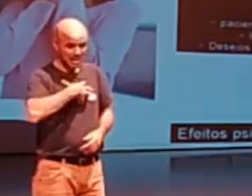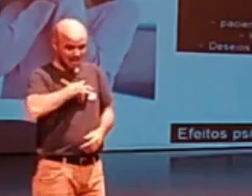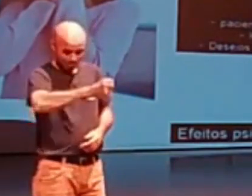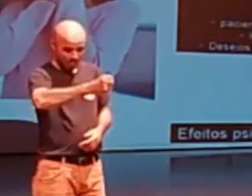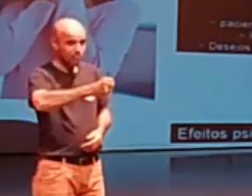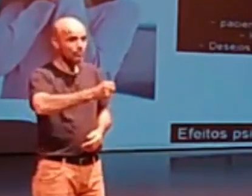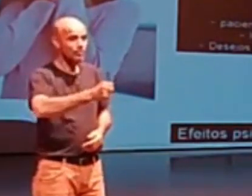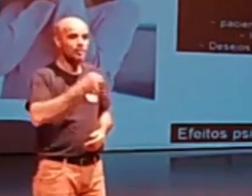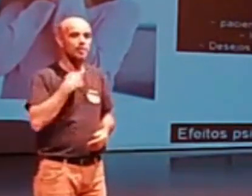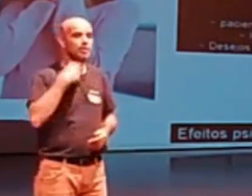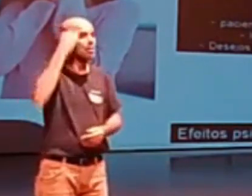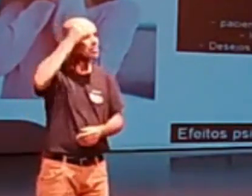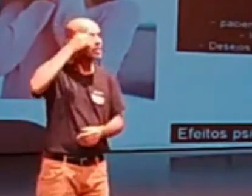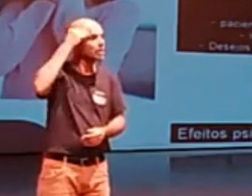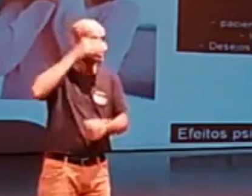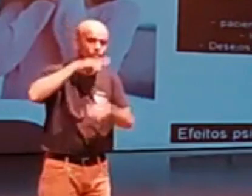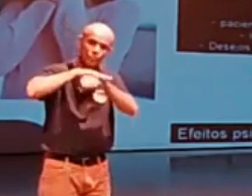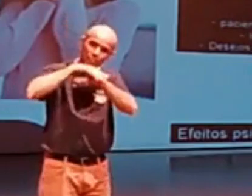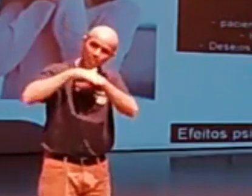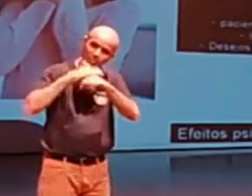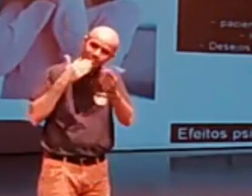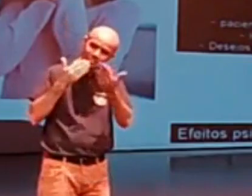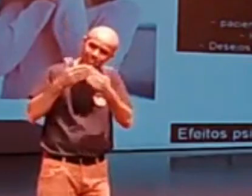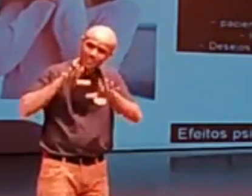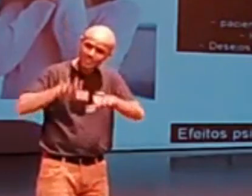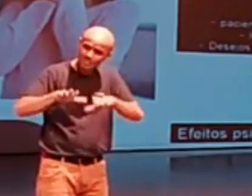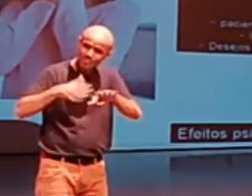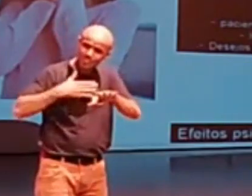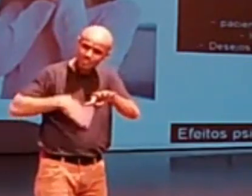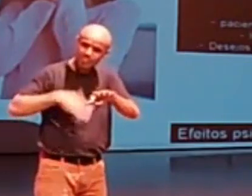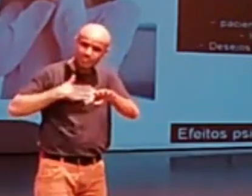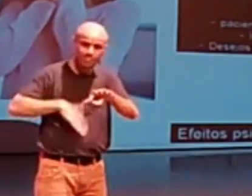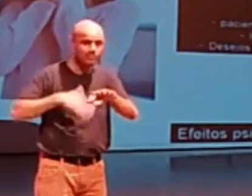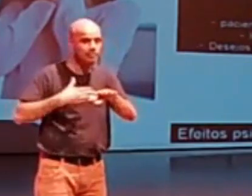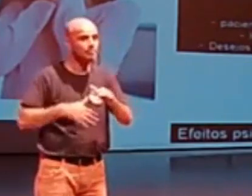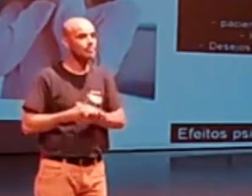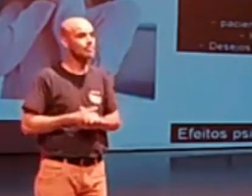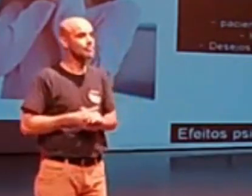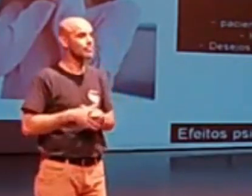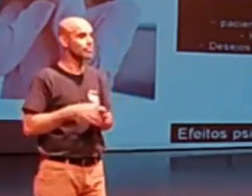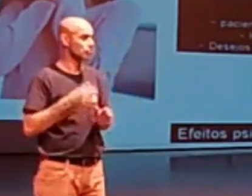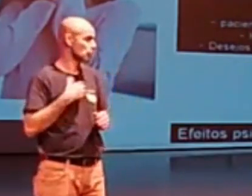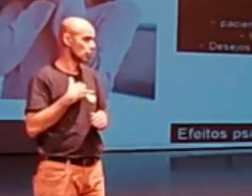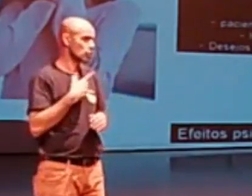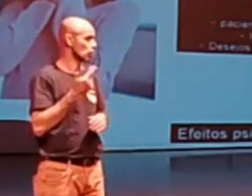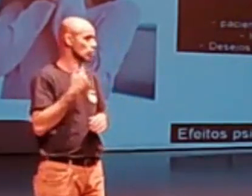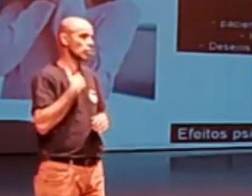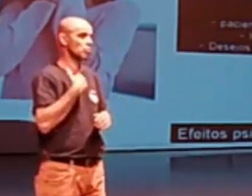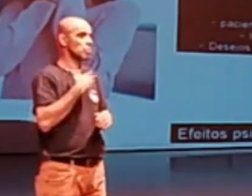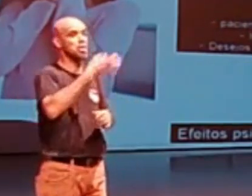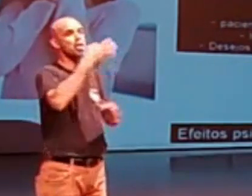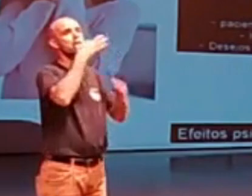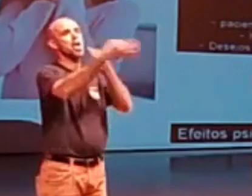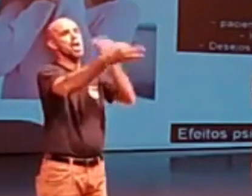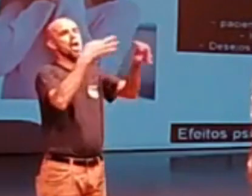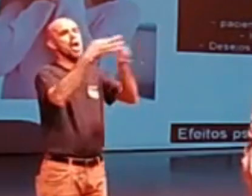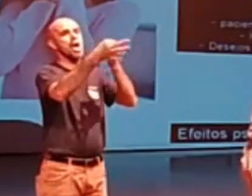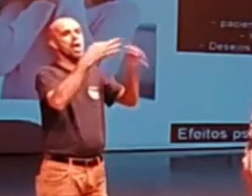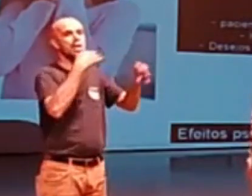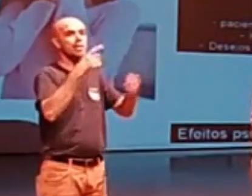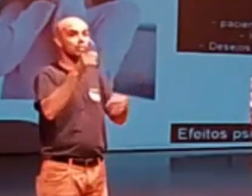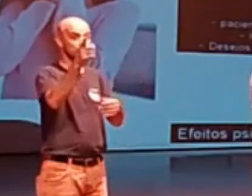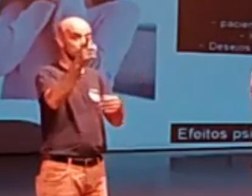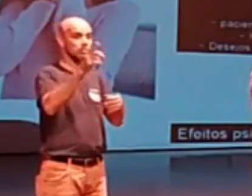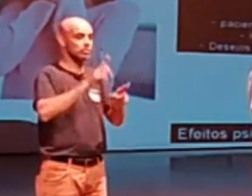conversar, explicar. Porque assim, até quando o pessoal aqui, não é criticando vocês, tá? Isso é normal. Mas quando a pequena ela